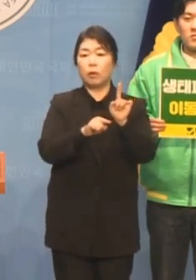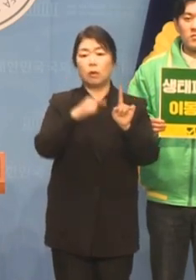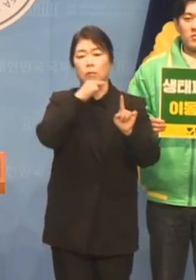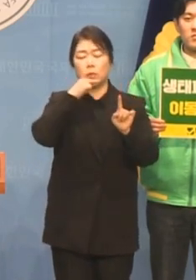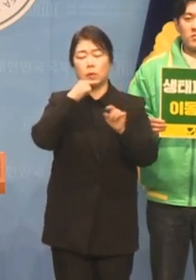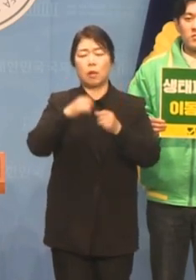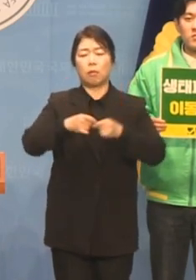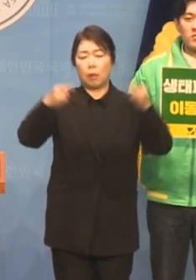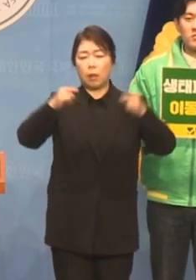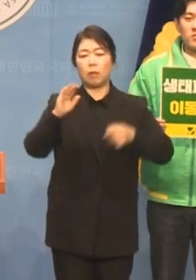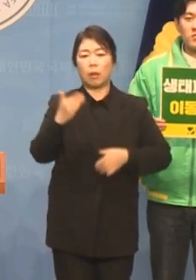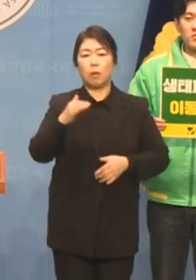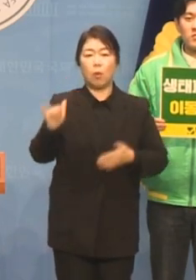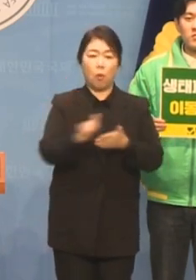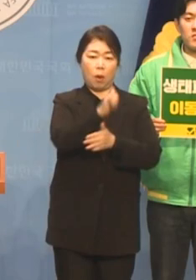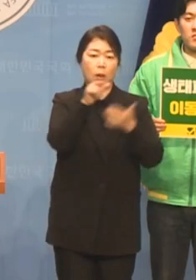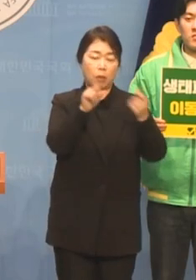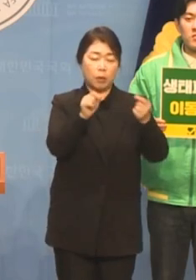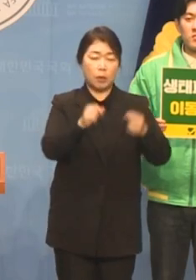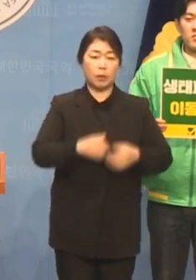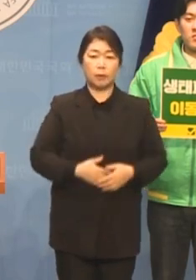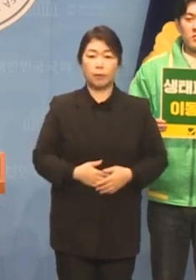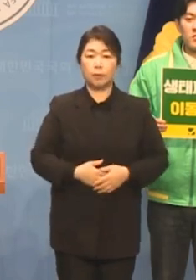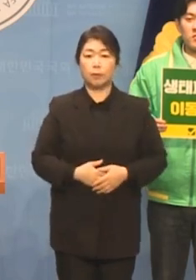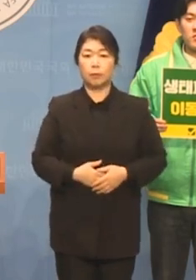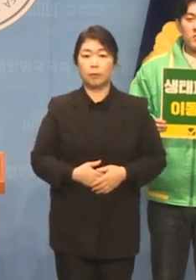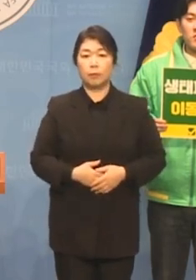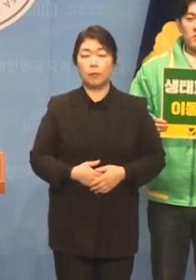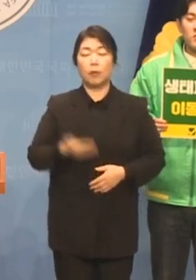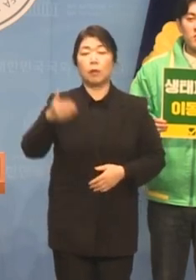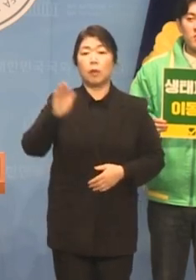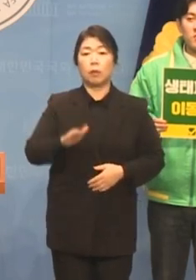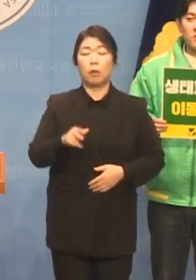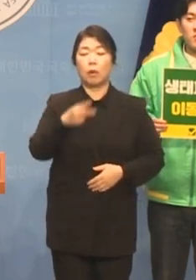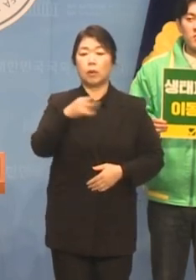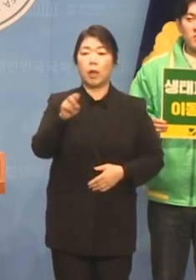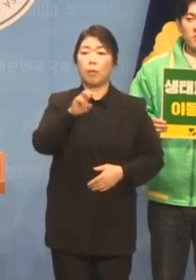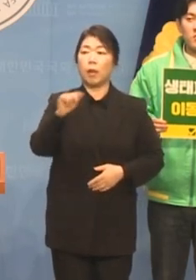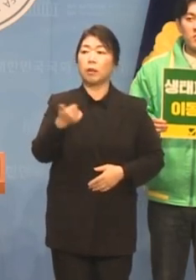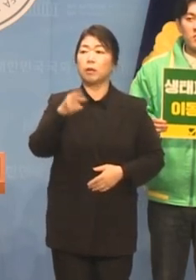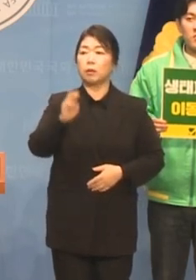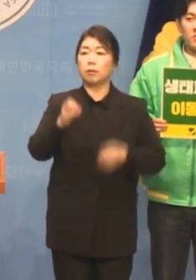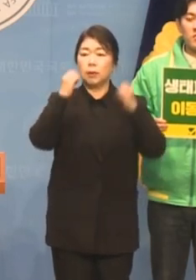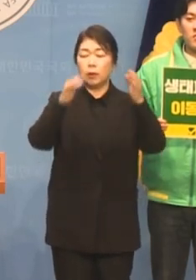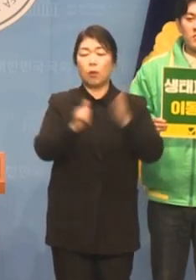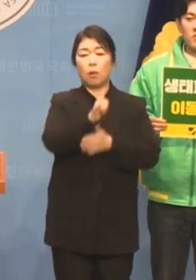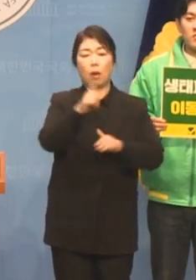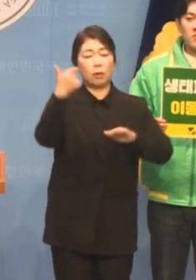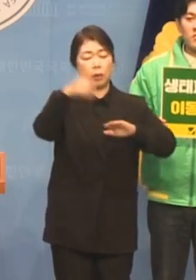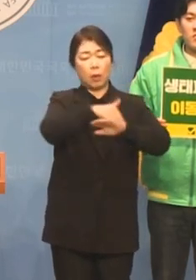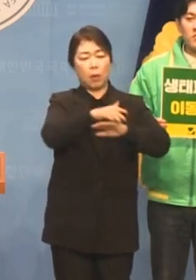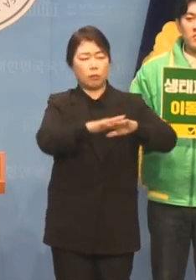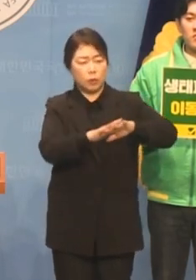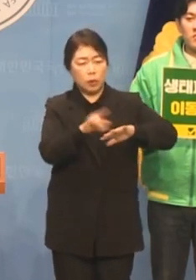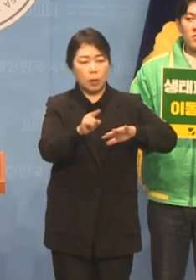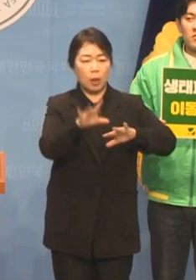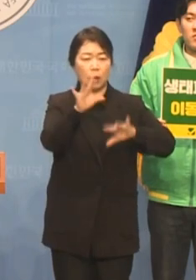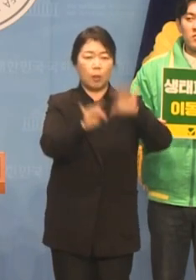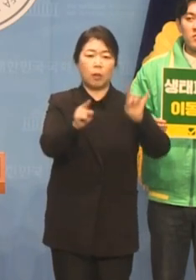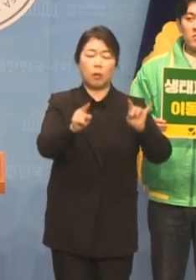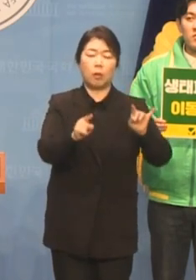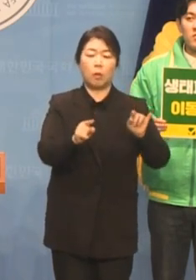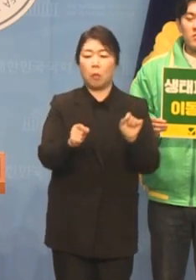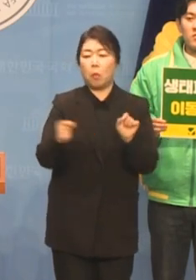공항으로 전락할 것이라는 점을 스스로 인정했습니다 그런데도 세만금 신공항 계획 부지인 수라 갯벌에서